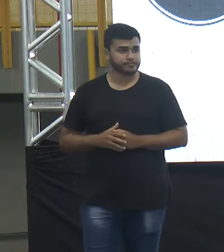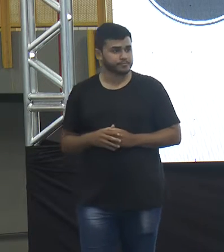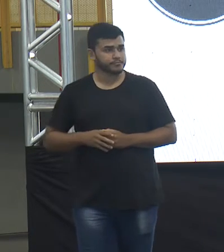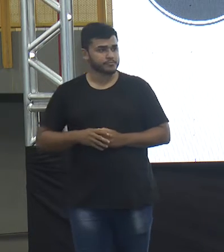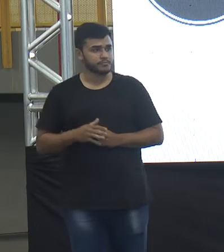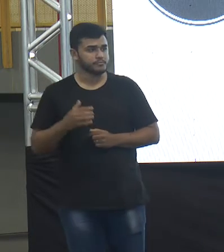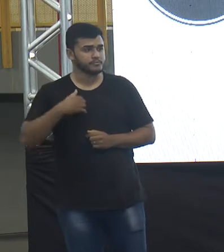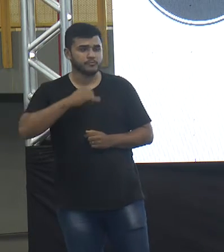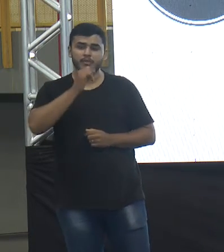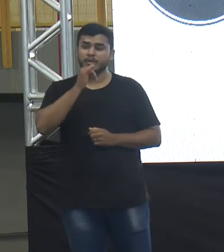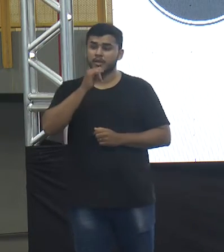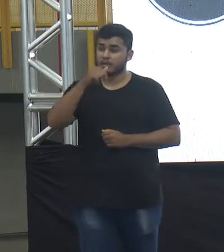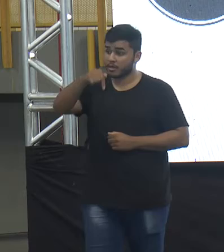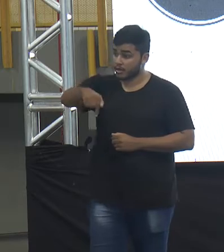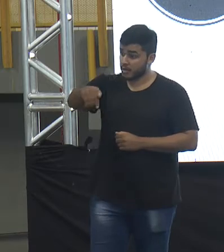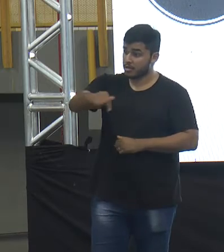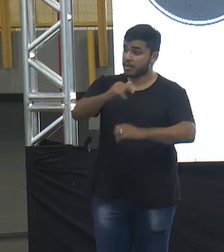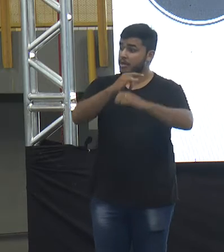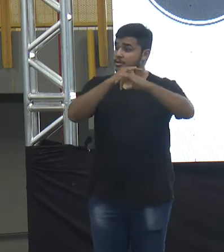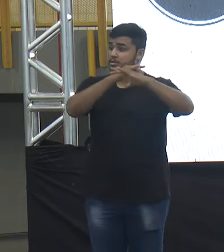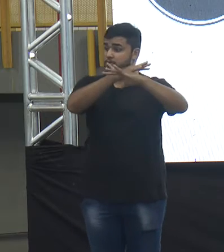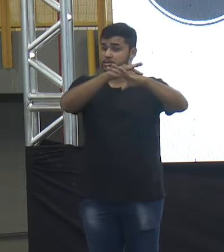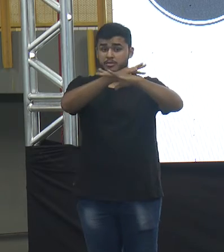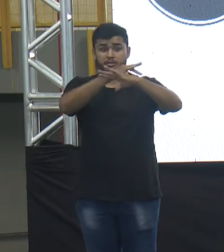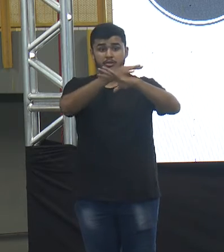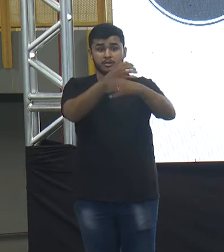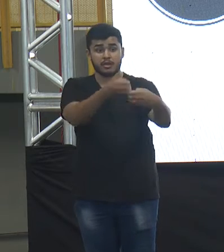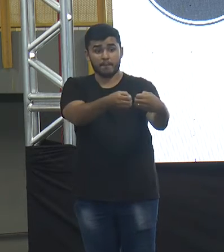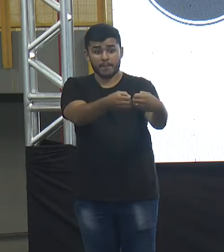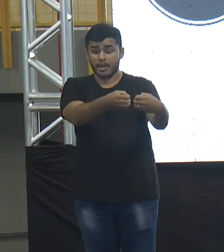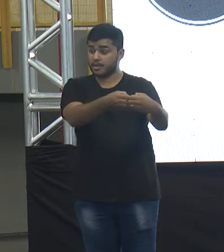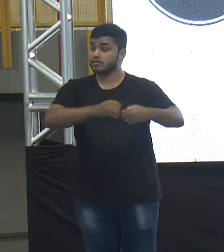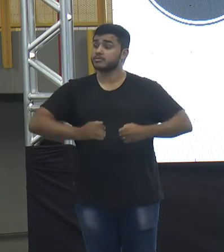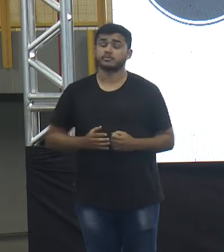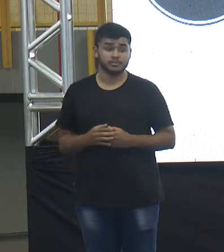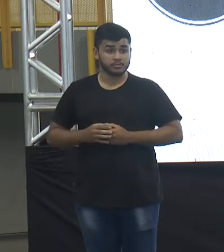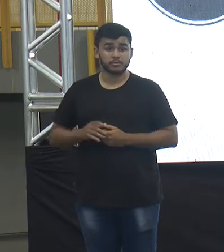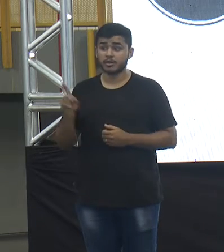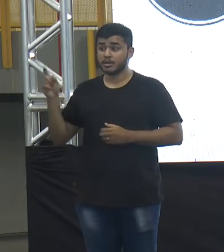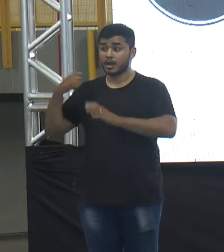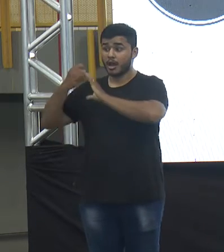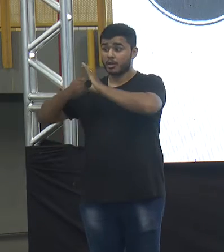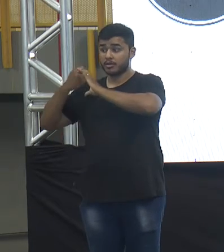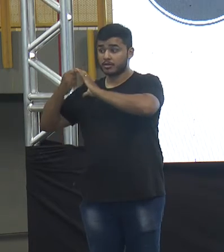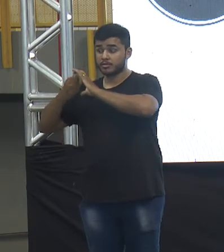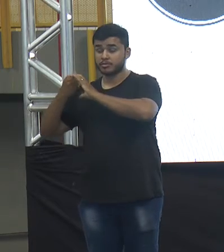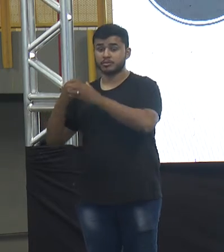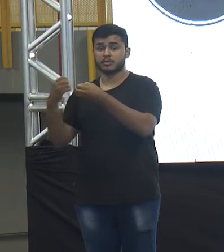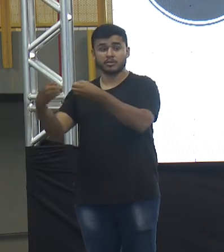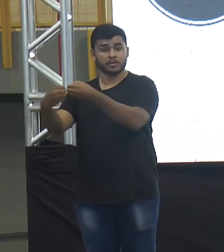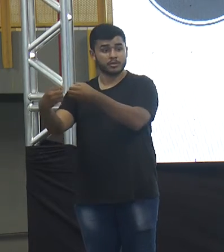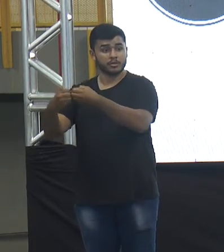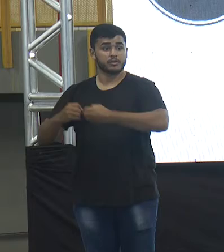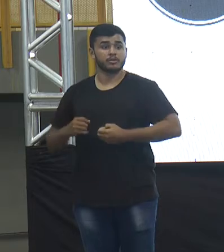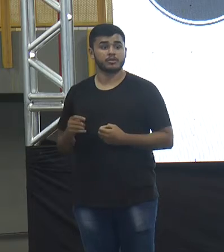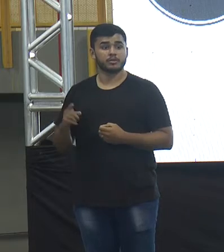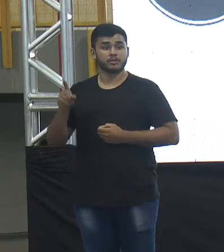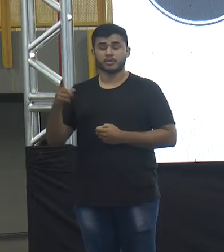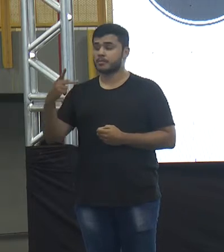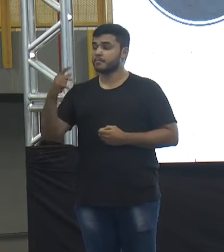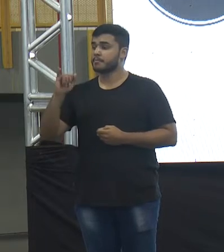encontramos muito próximo ao centro da cidade, muito próximo à Aldeota, muito próximo à